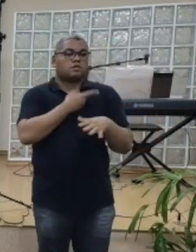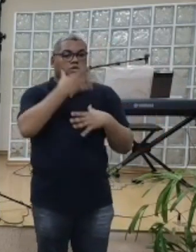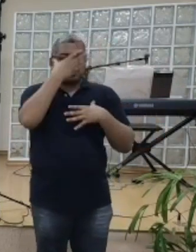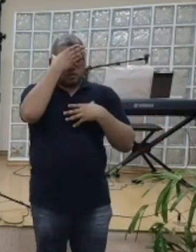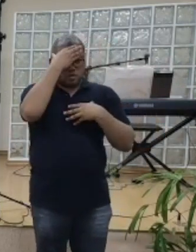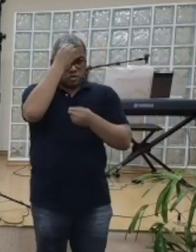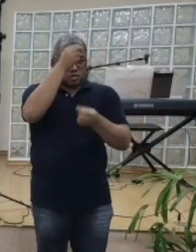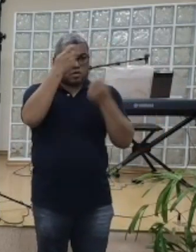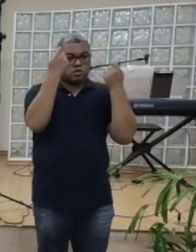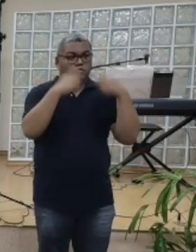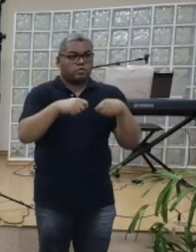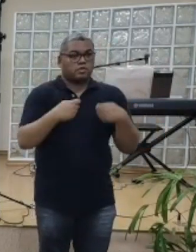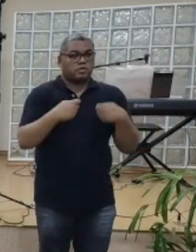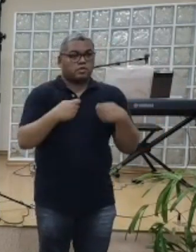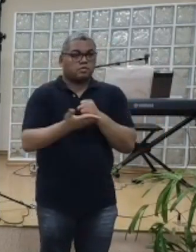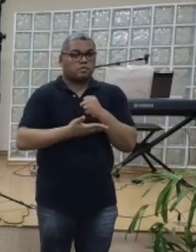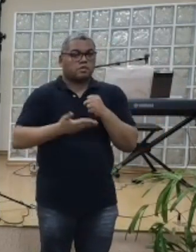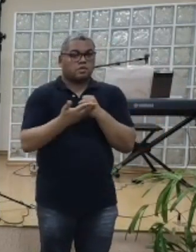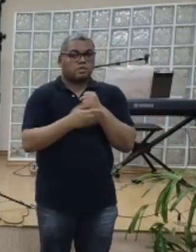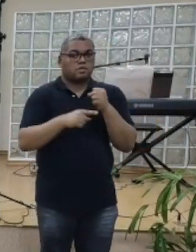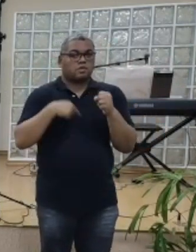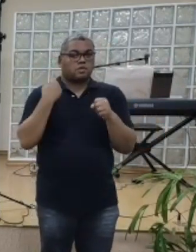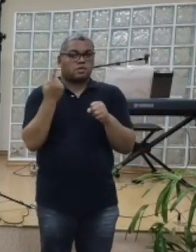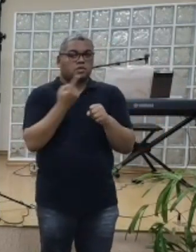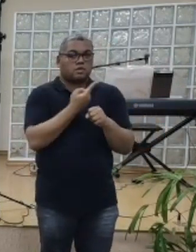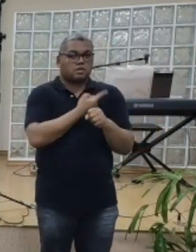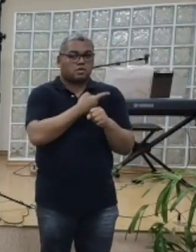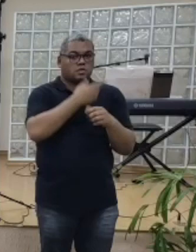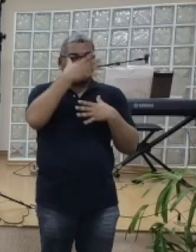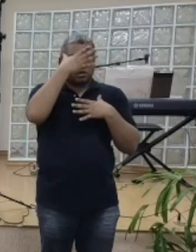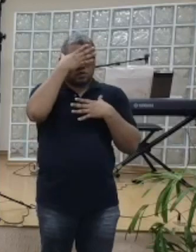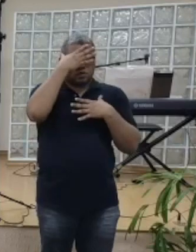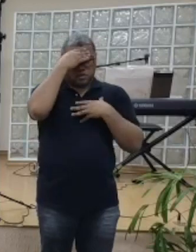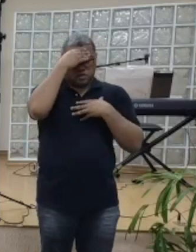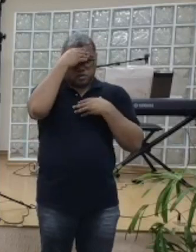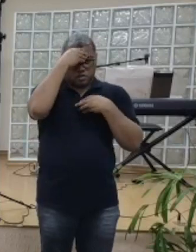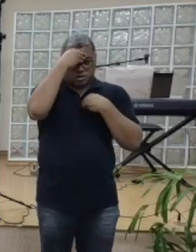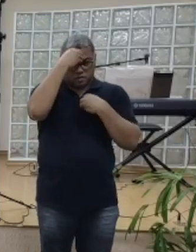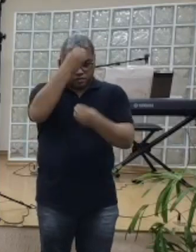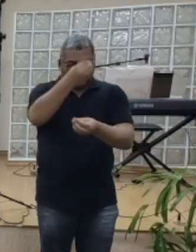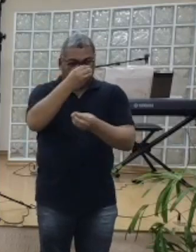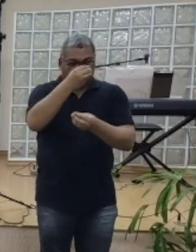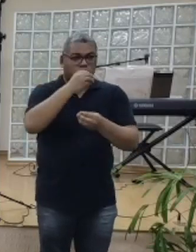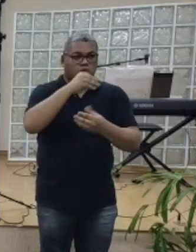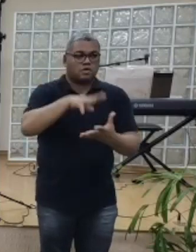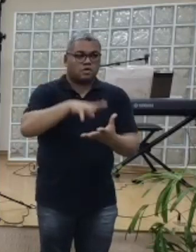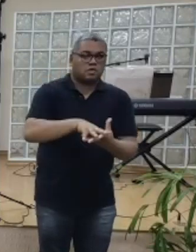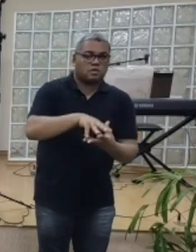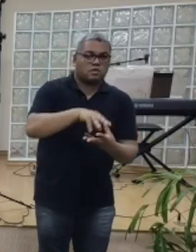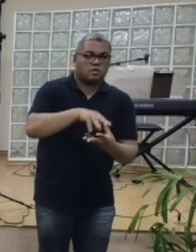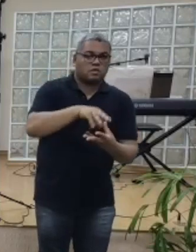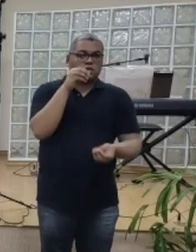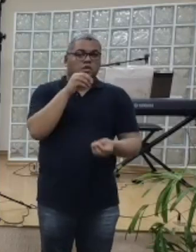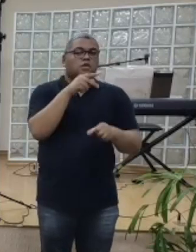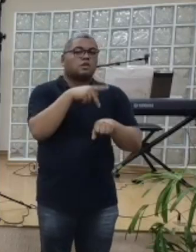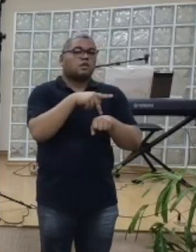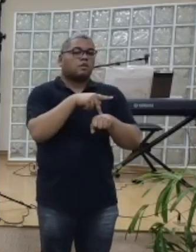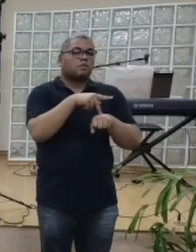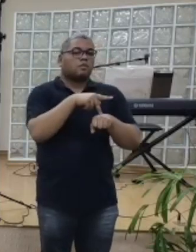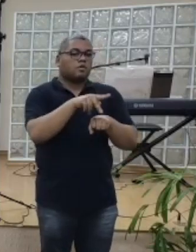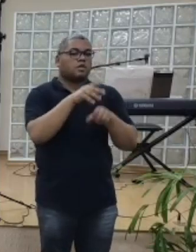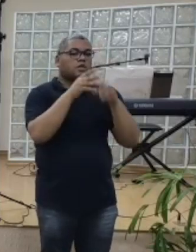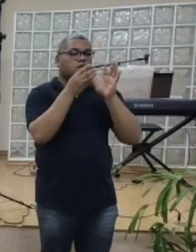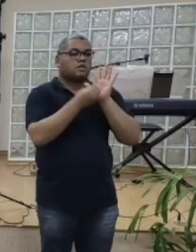que basear todas as nossas aulas na pureza do Evangelho de Cristo